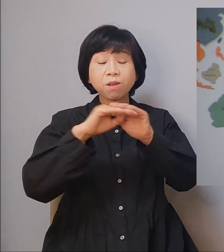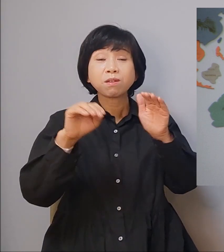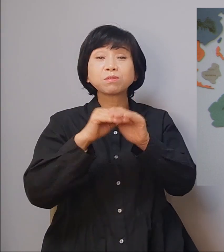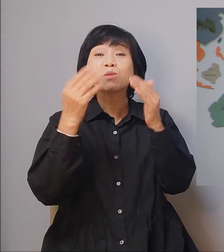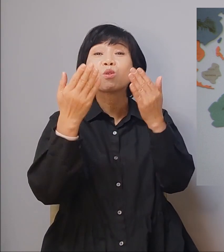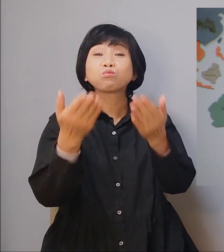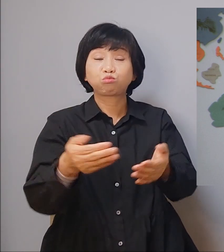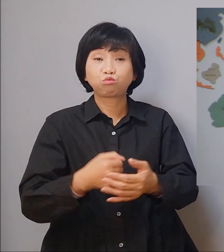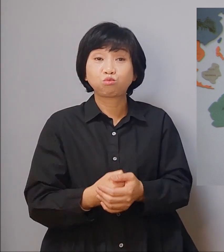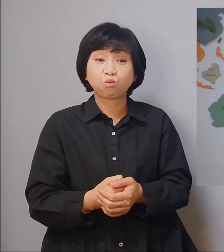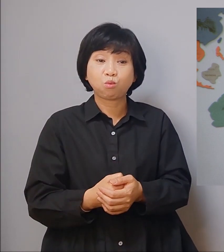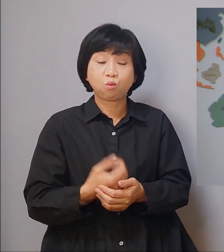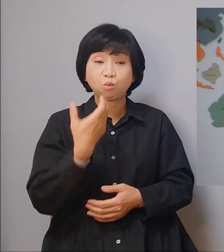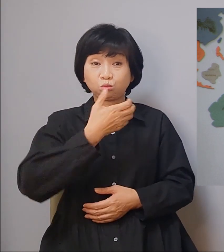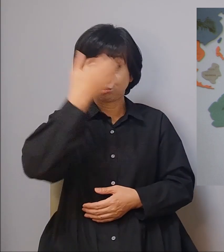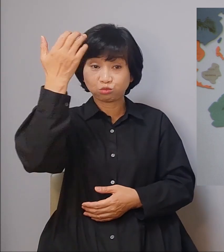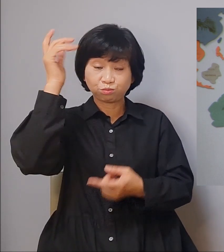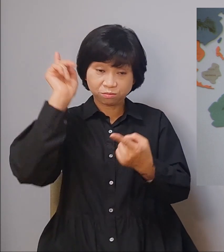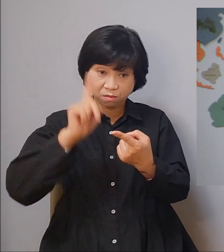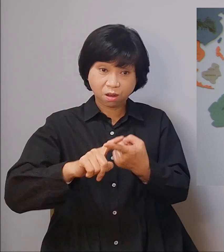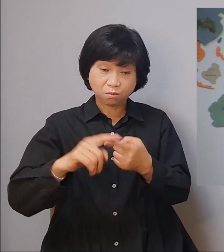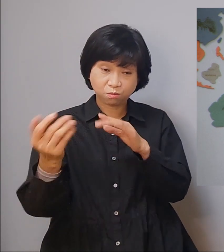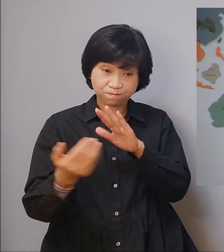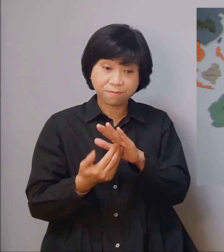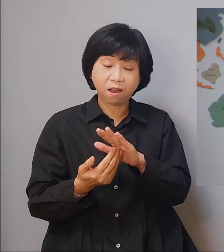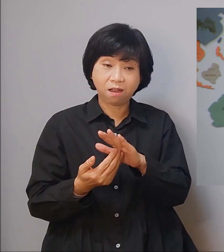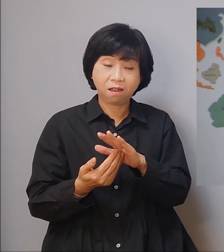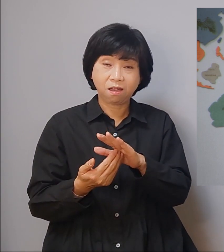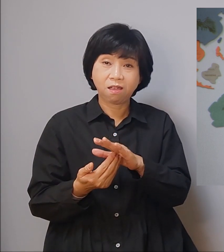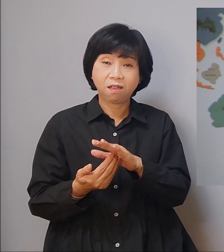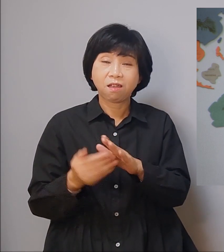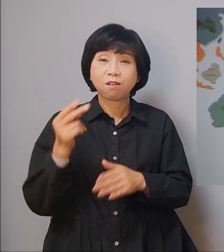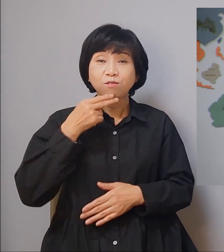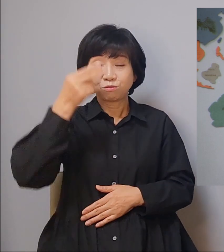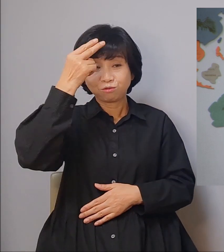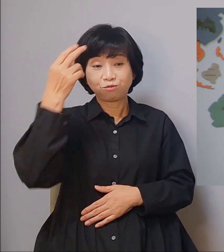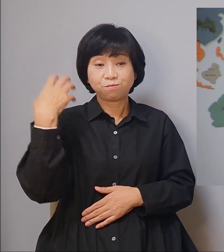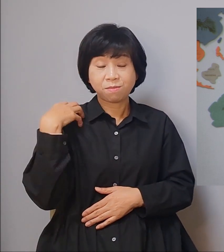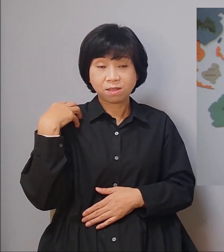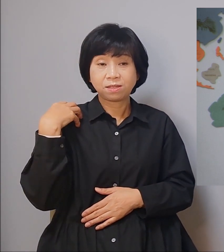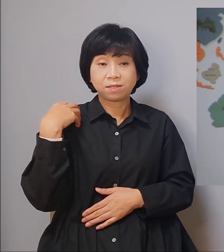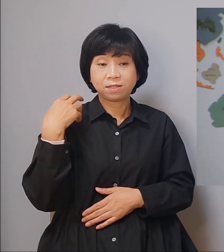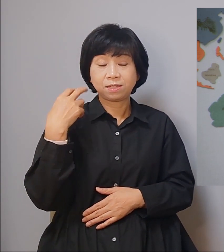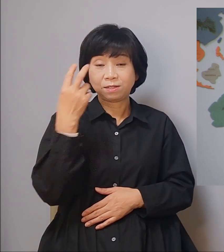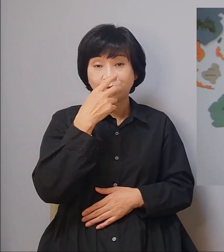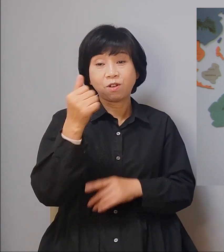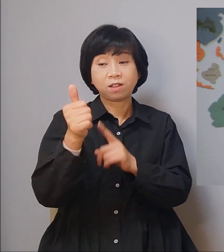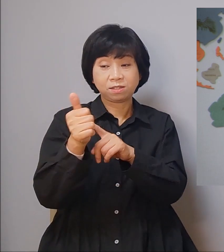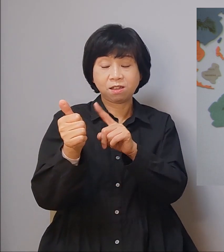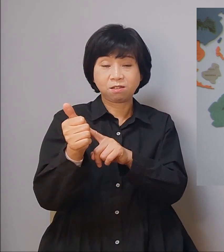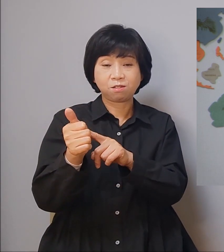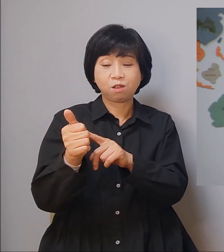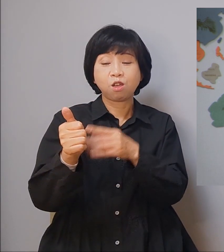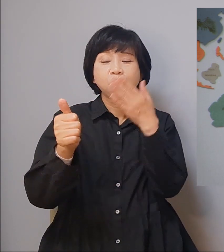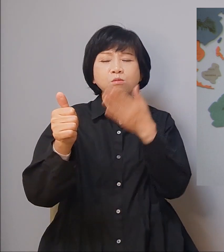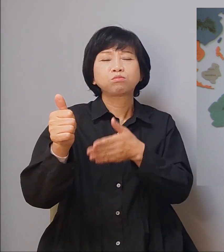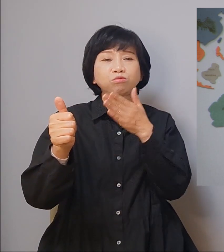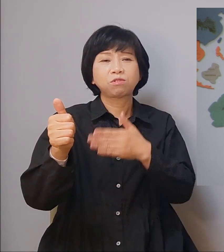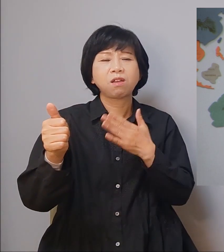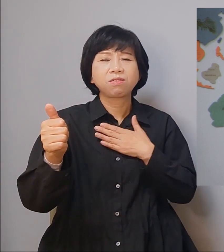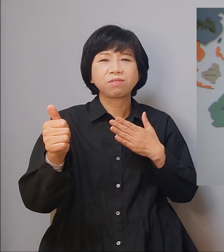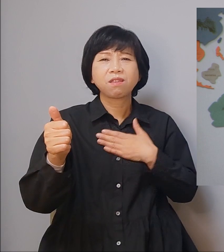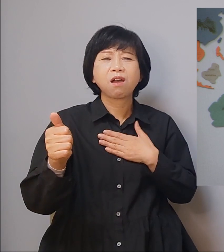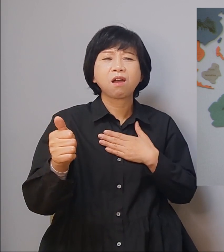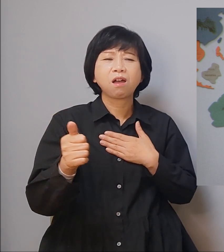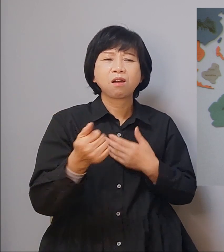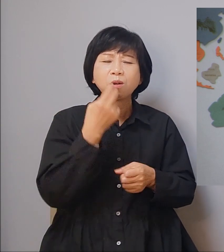해몽해주고 꿈을 잘 해석해주고 이 술 맡은 관원장에게 부탁하는 거죠. 내가 좀 억울합니다. 내가 히브리